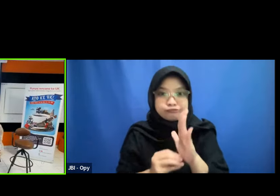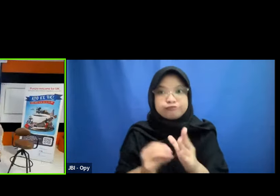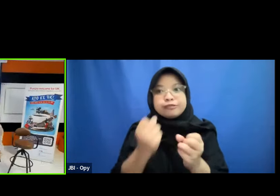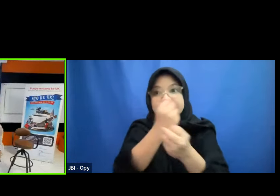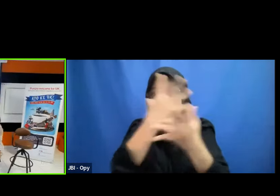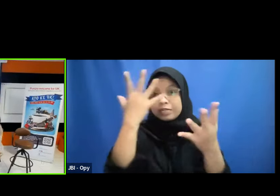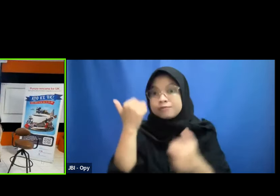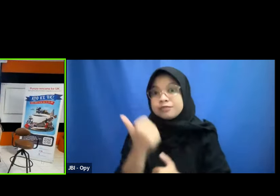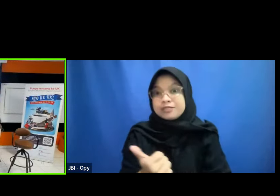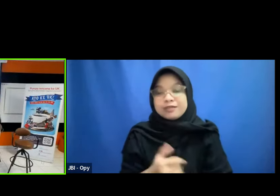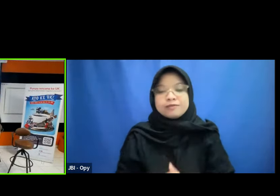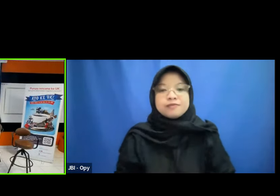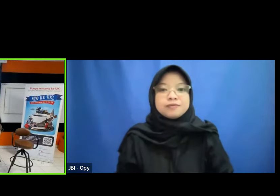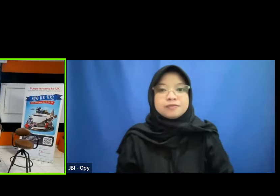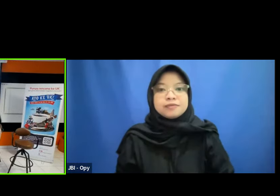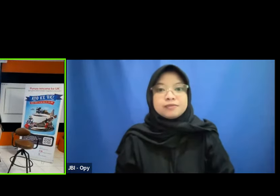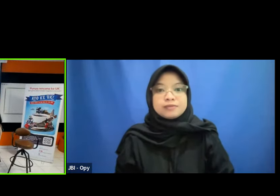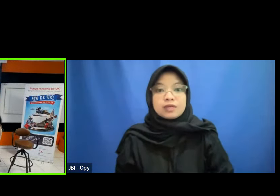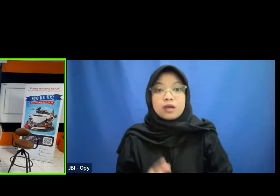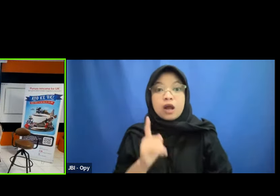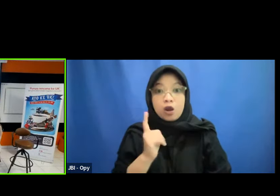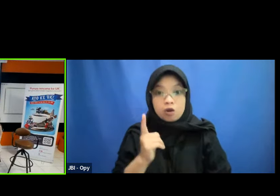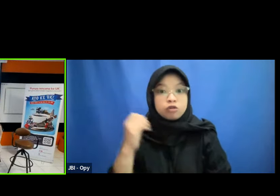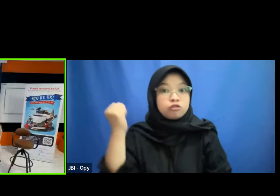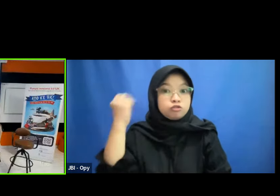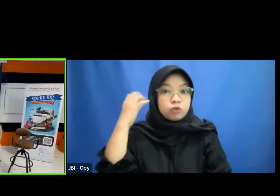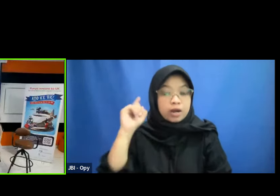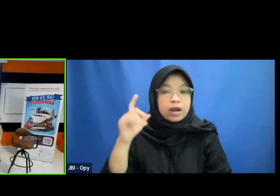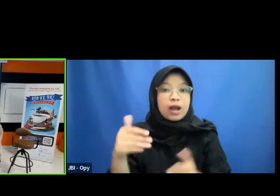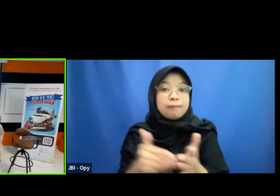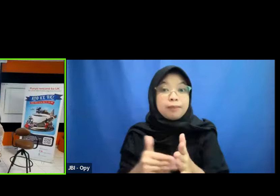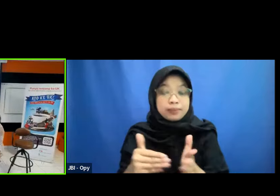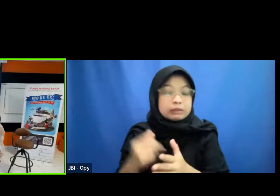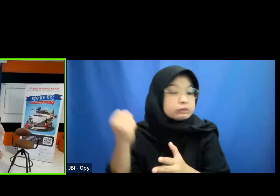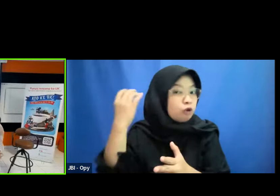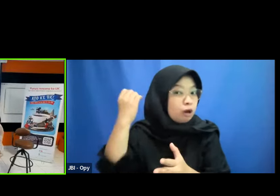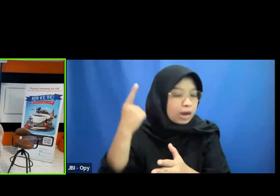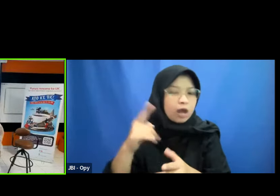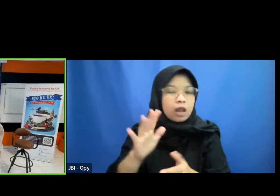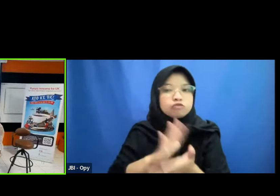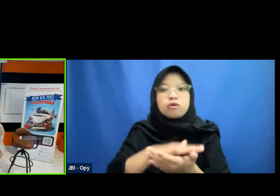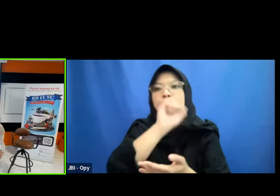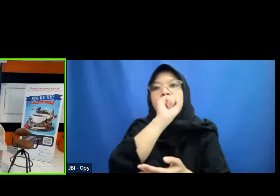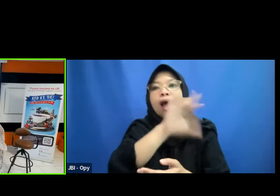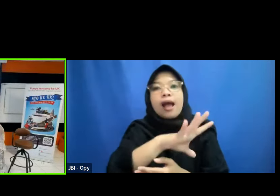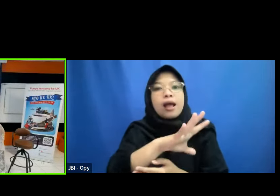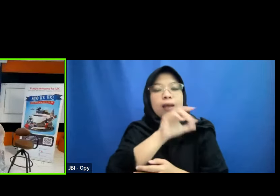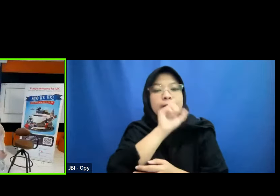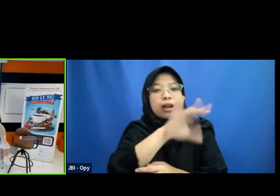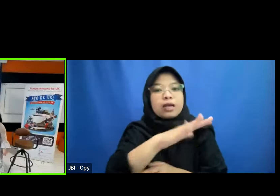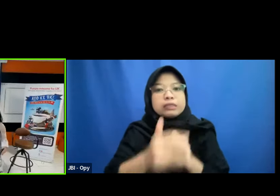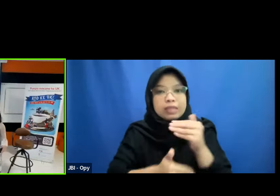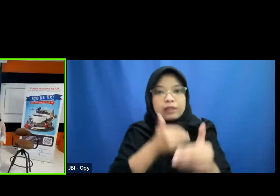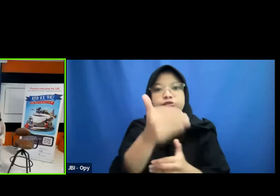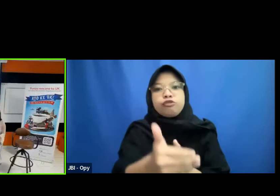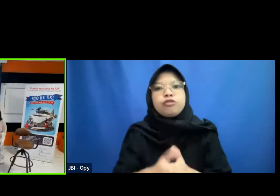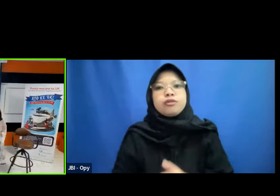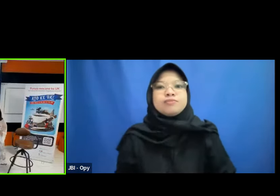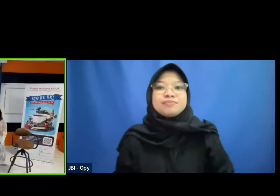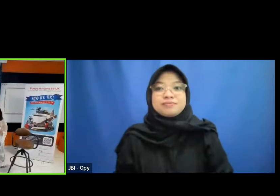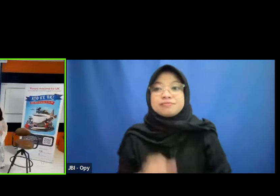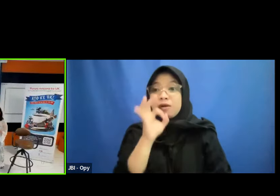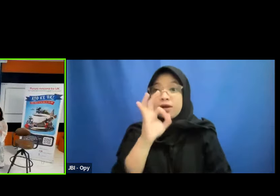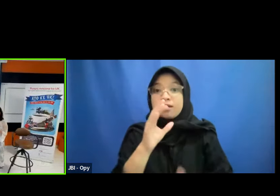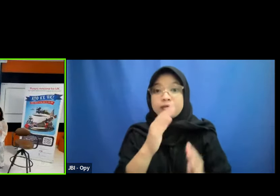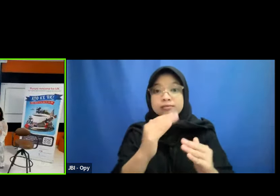jelas ya Hopefully kalau nanti ada kendala suara lagi juga tolong diberi tahu supaya kita bisa langsung eh menindak lanjuti Oke